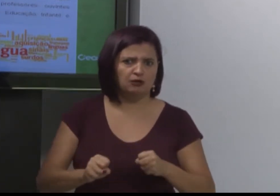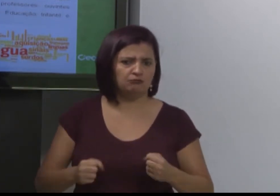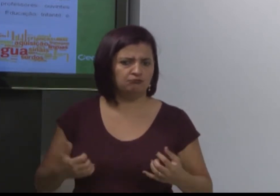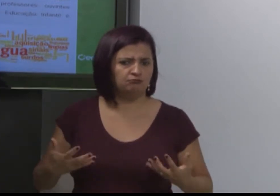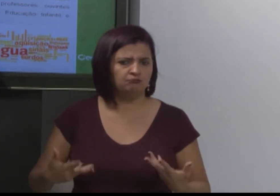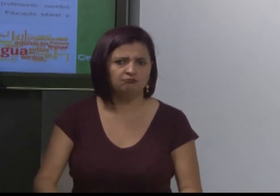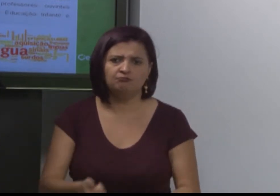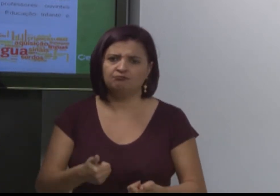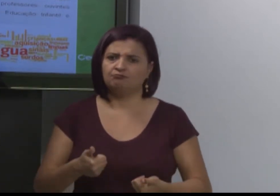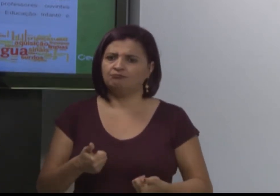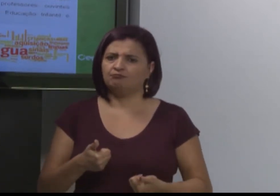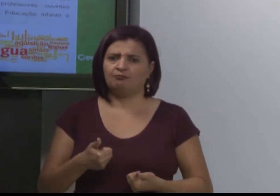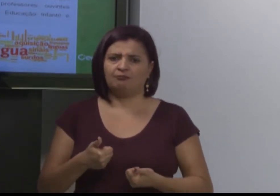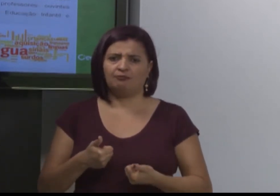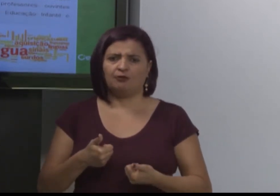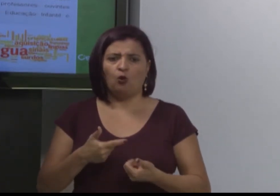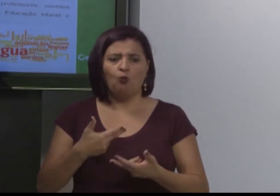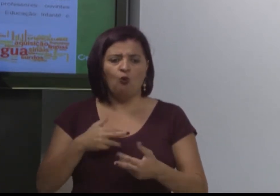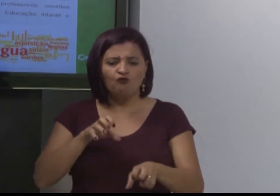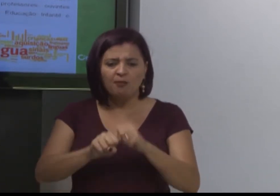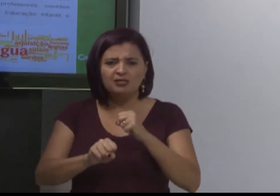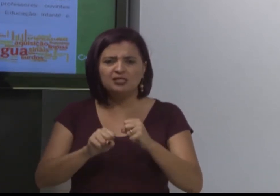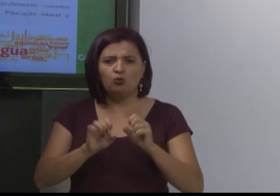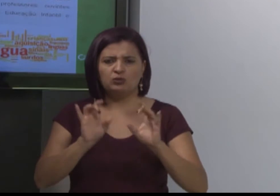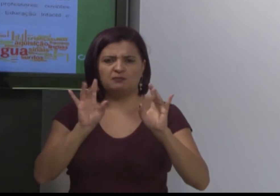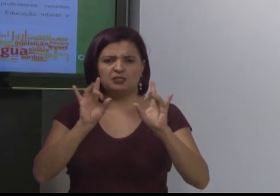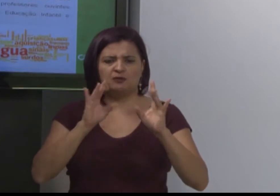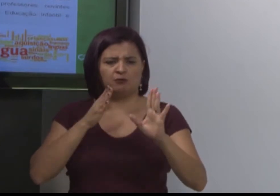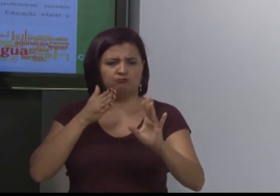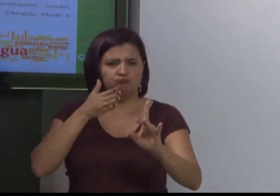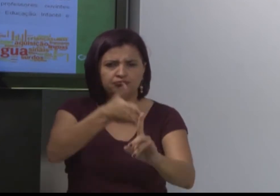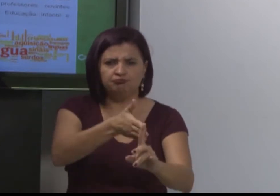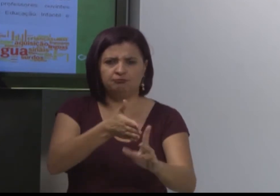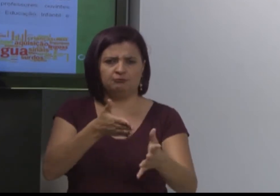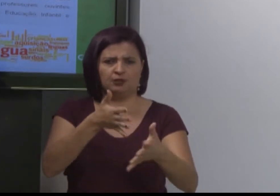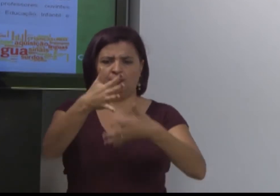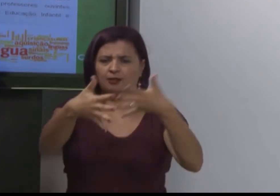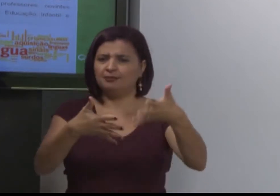com formação específica para o ensino dessa língua, a língua de sinais.